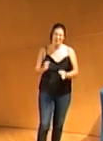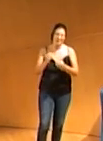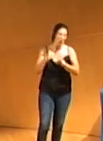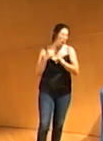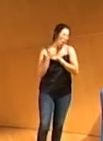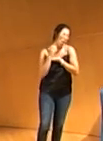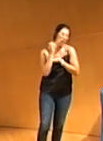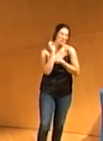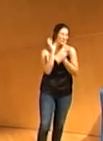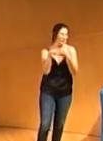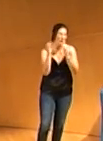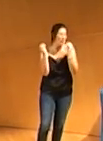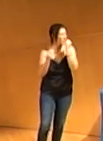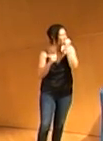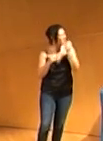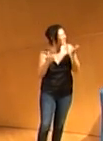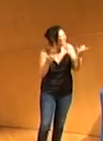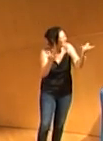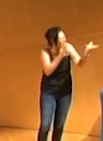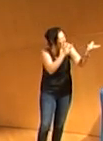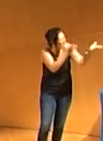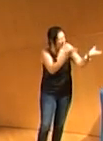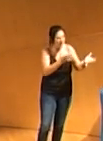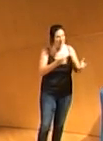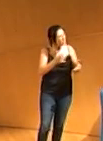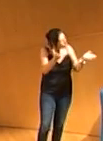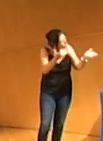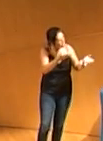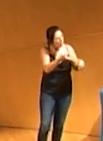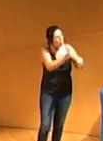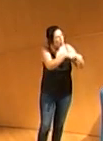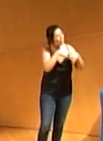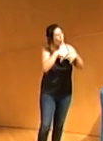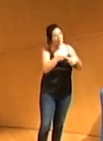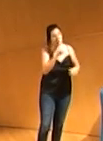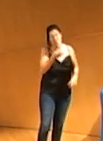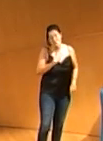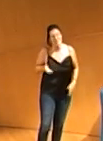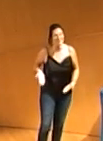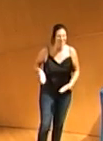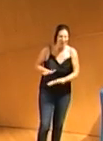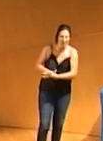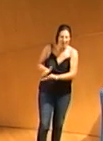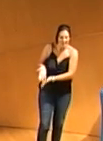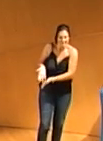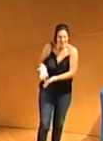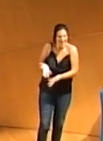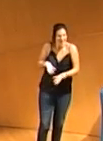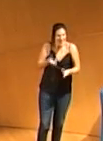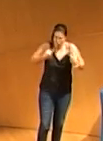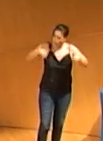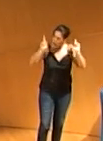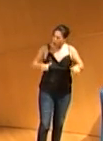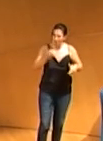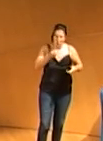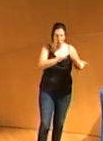dire, tu peux vieillir tranquille, mourir tranquille, je ne sais pas, mais on est là, on va changer